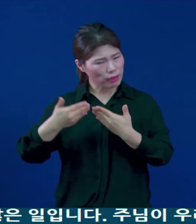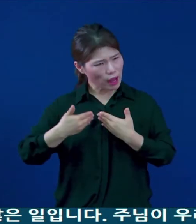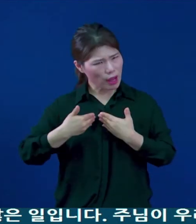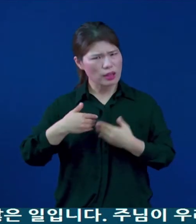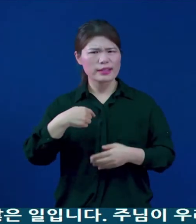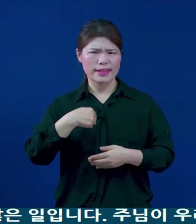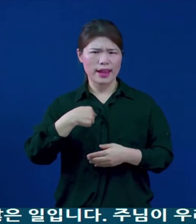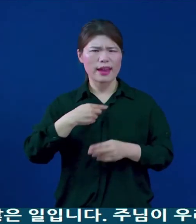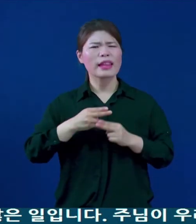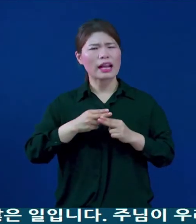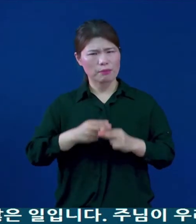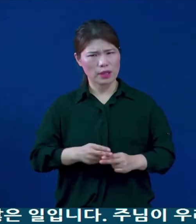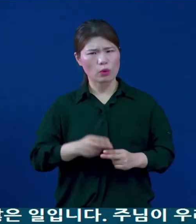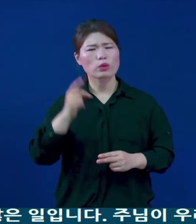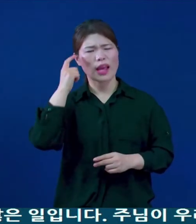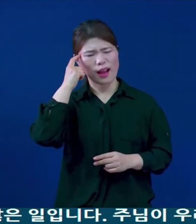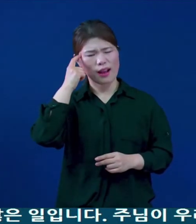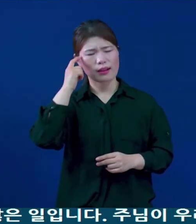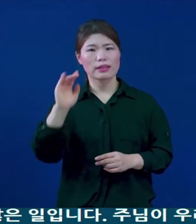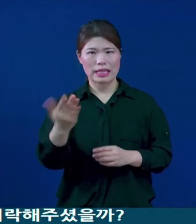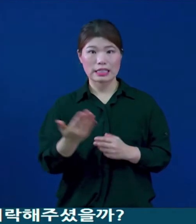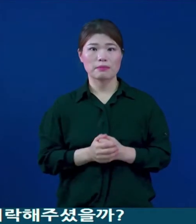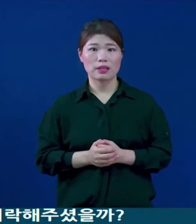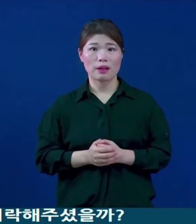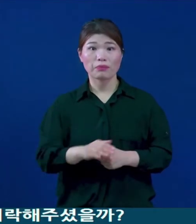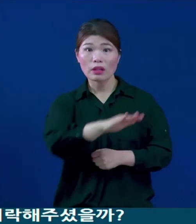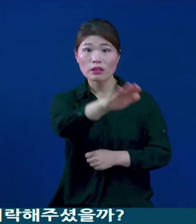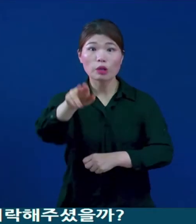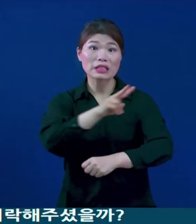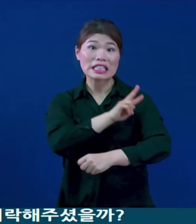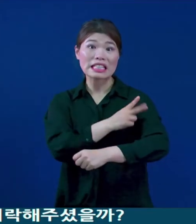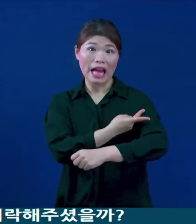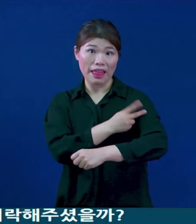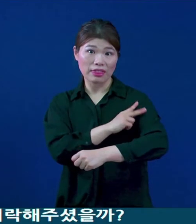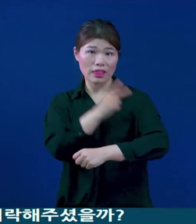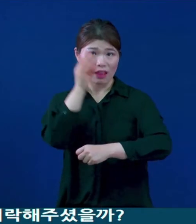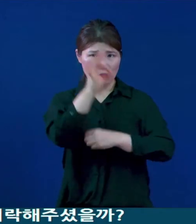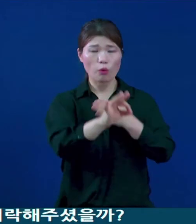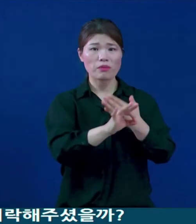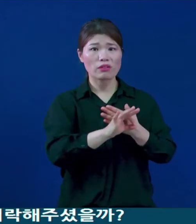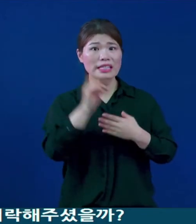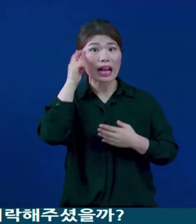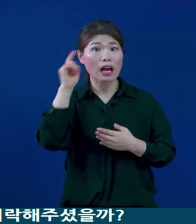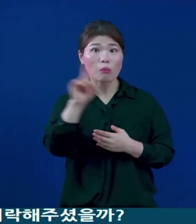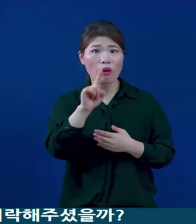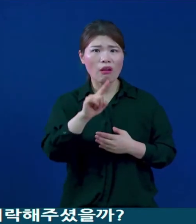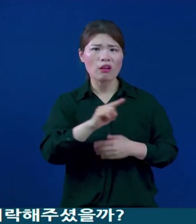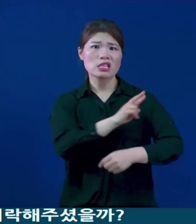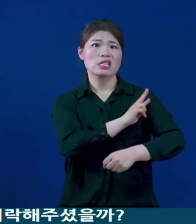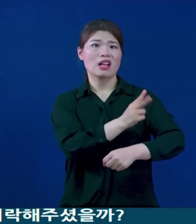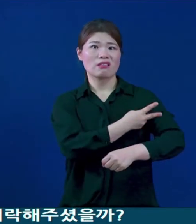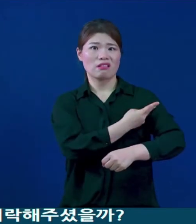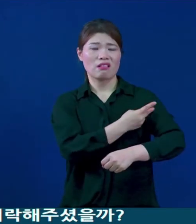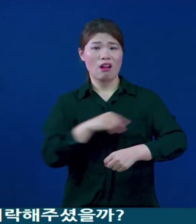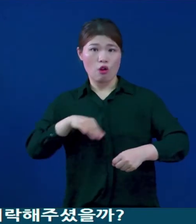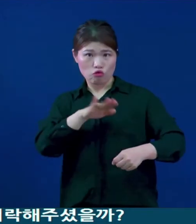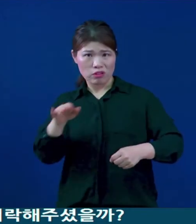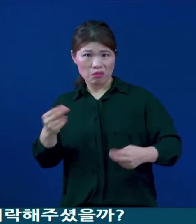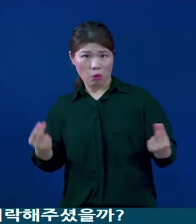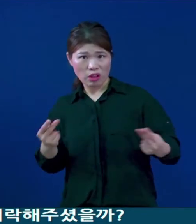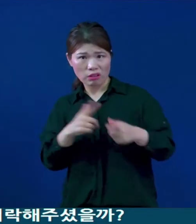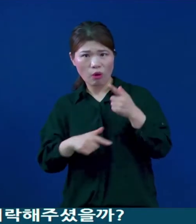그렇게 해석을 해봅니다. 우리가 이단들을 보면요, 느끼는 게 하나 있습니다. 우리보다 더 열심히 자기의